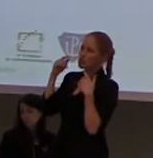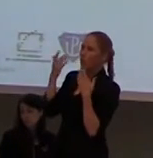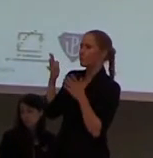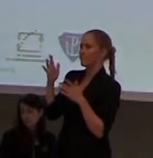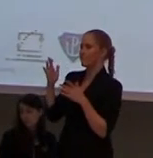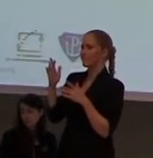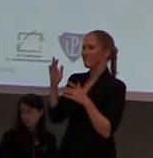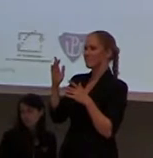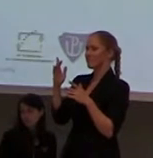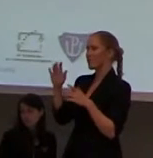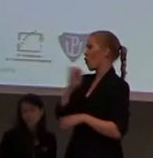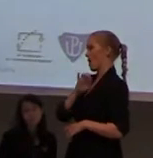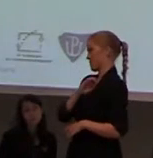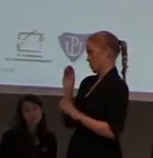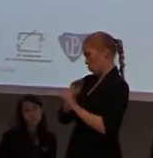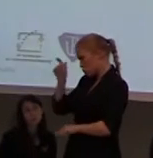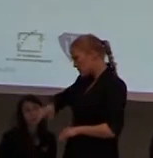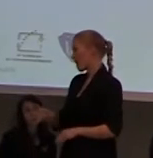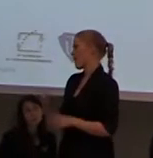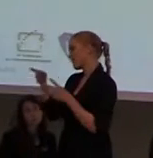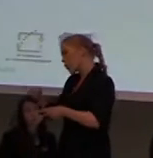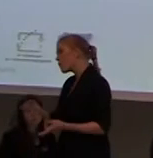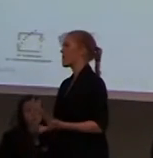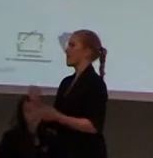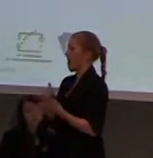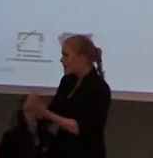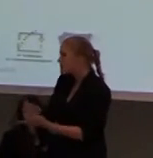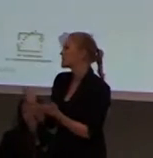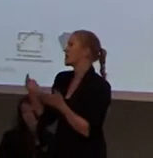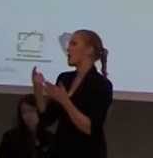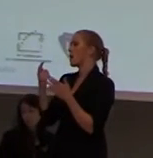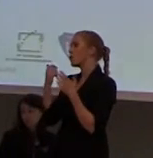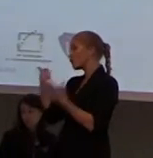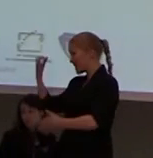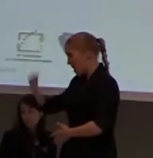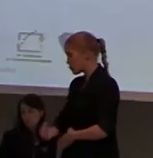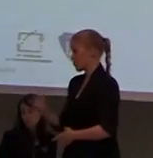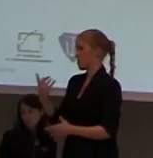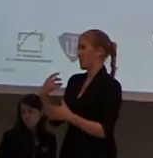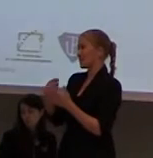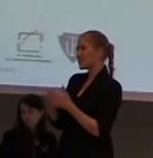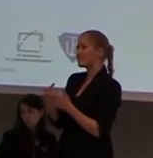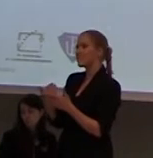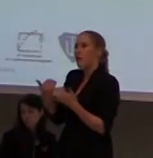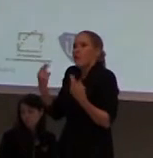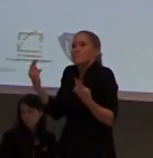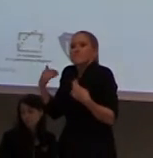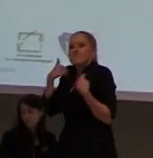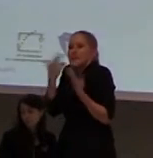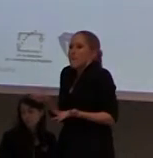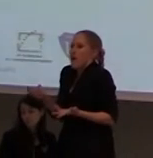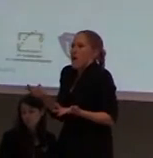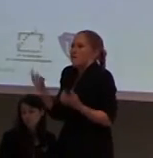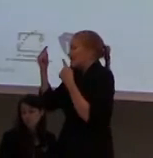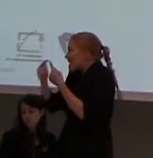a kolegů v běžných školách, kteří pracují s dětmi s postižením a znevýhodněním, nemá příslušnou kvalifikaci. Klobouk dolů před nimi na Ukrajině